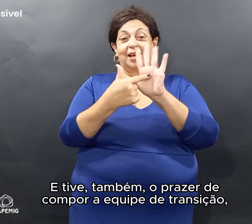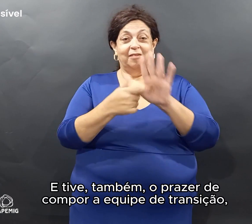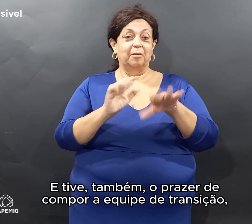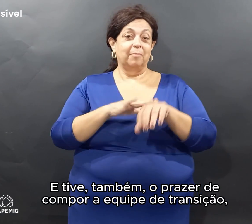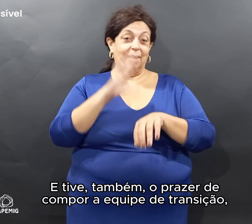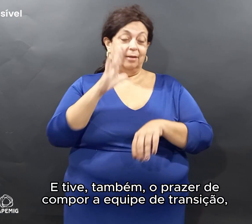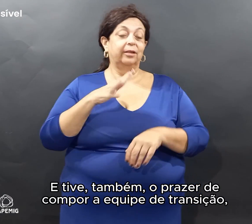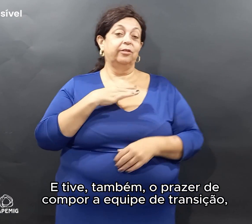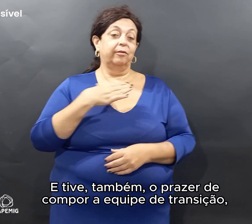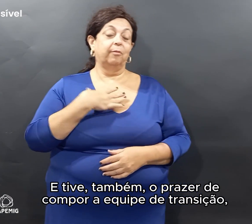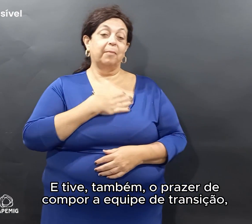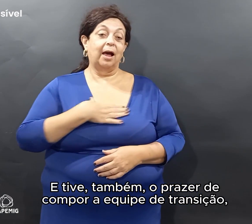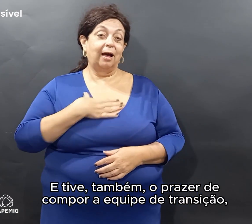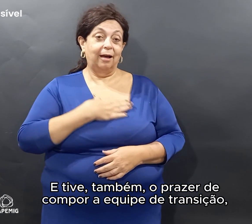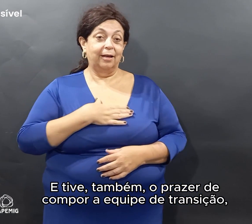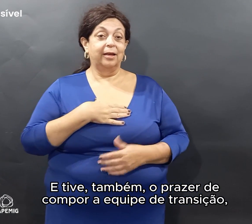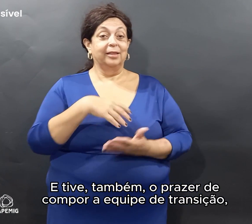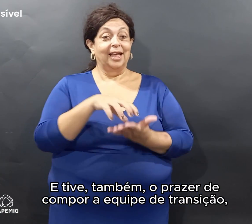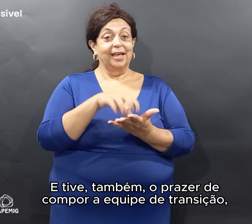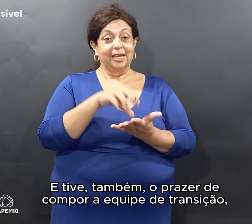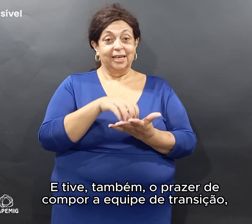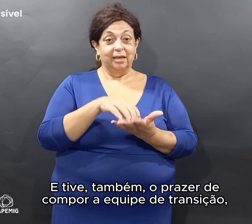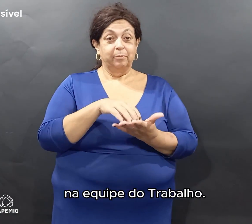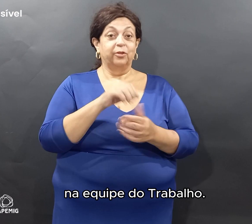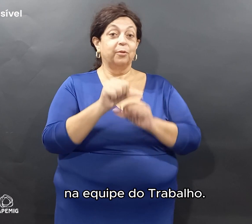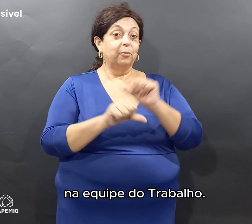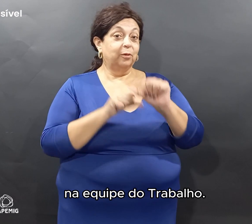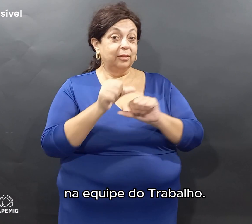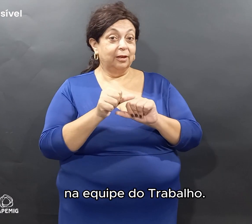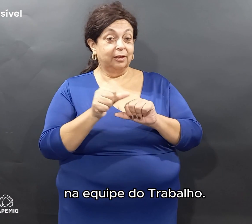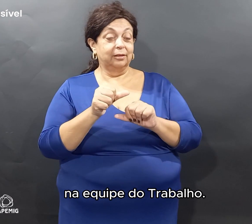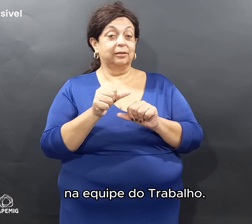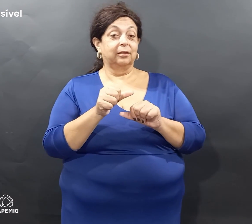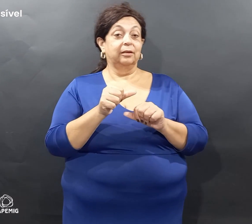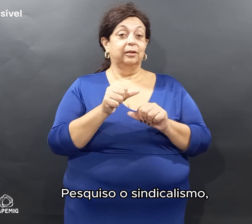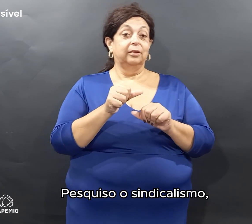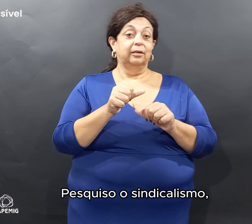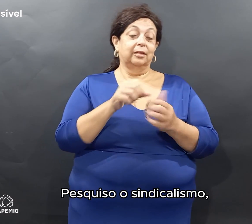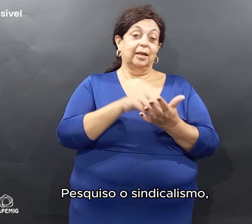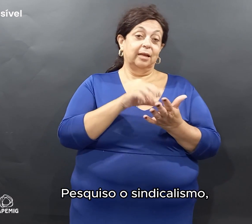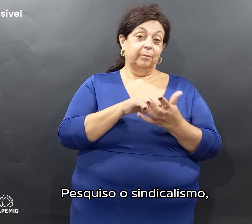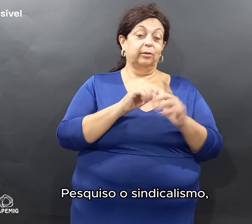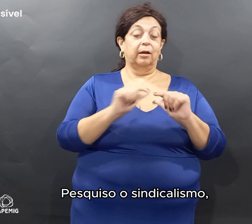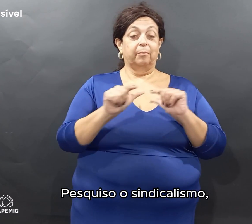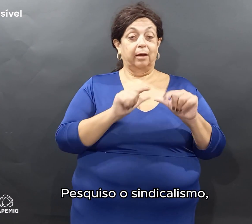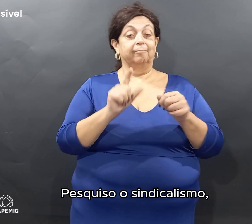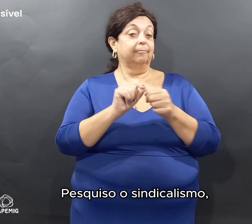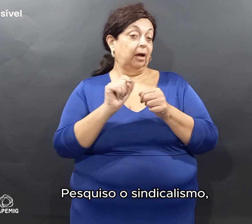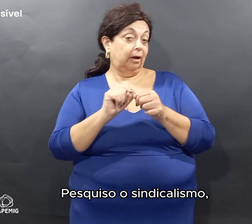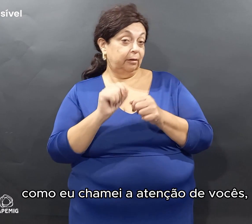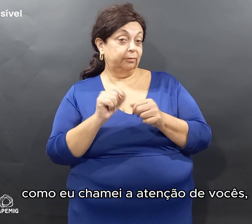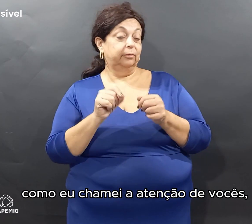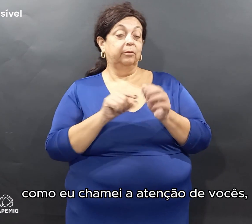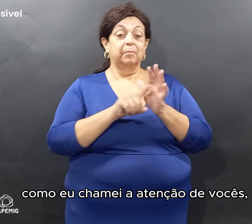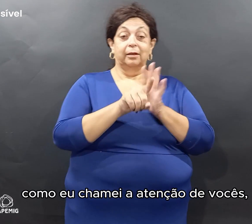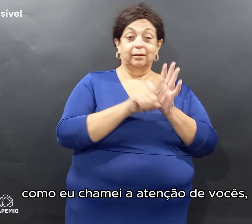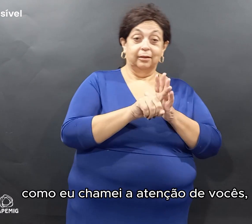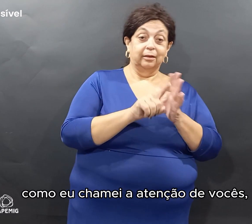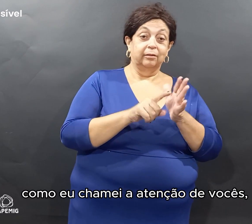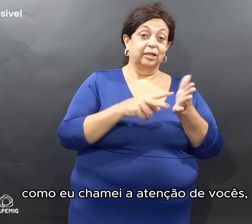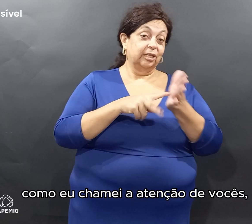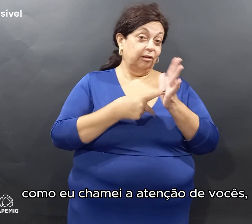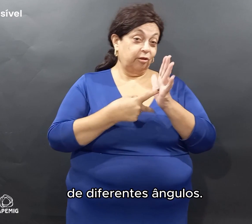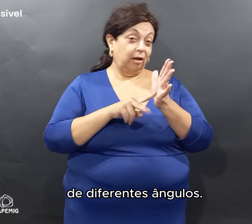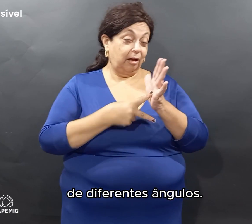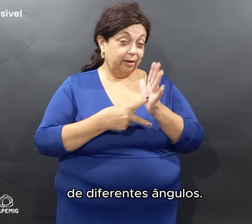tive também o prazer de compor a equipe de transição, né, na equipe do trabalho. Pesquiso, né, o sindicalismo, como eu chamei a